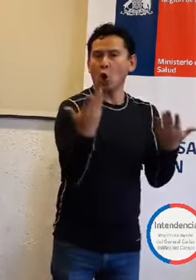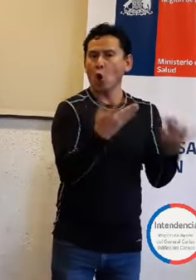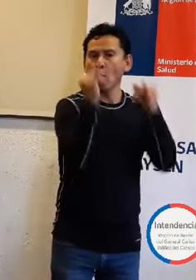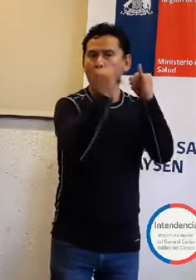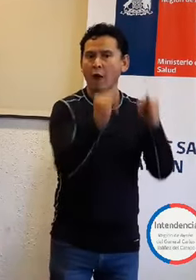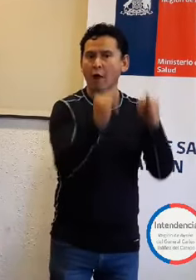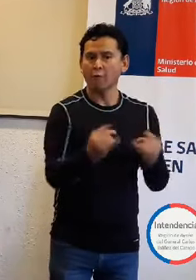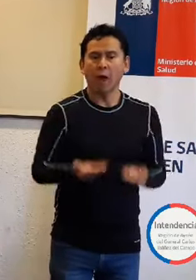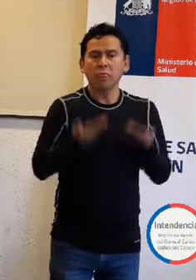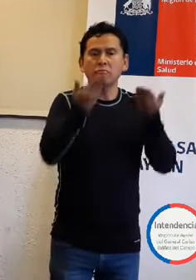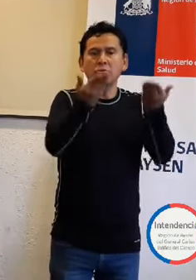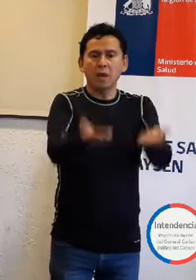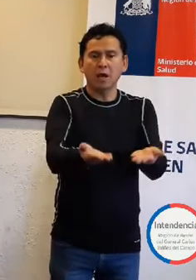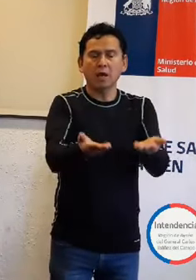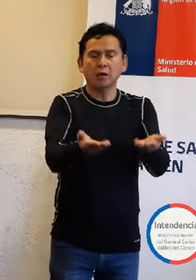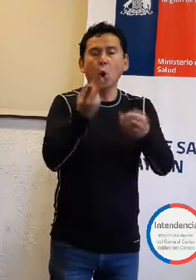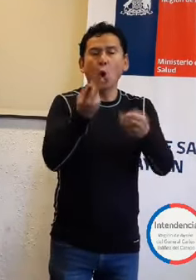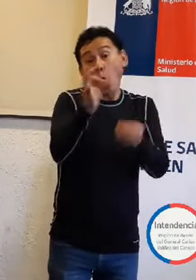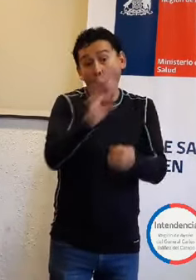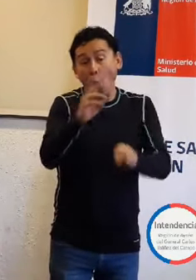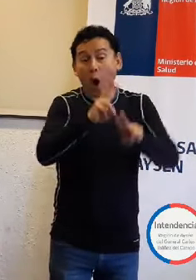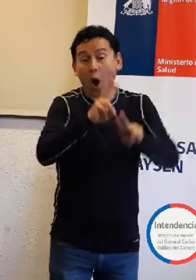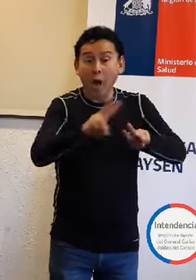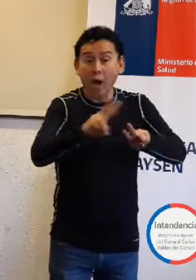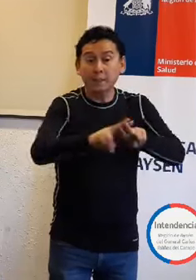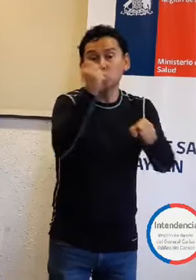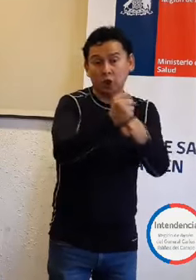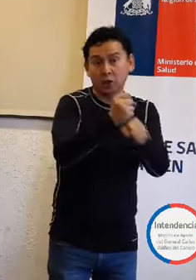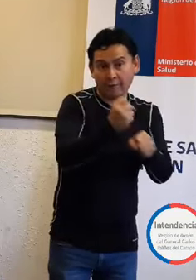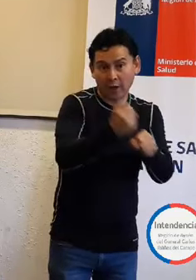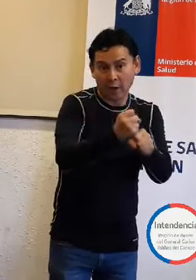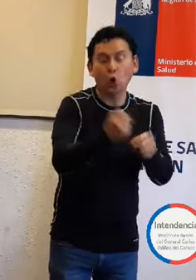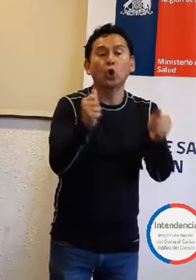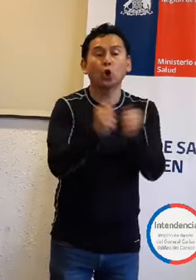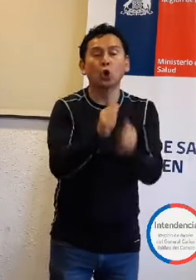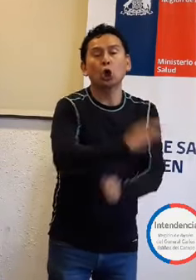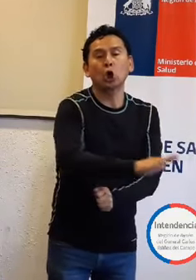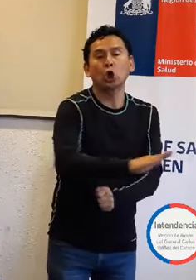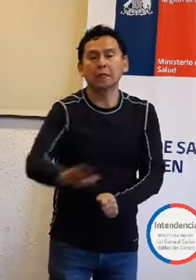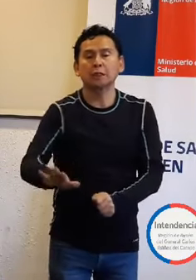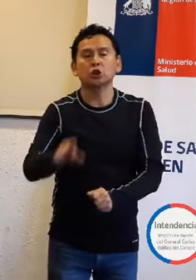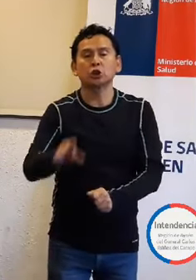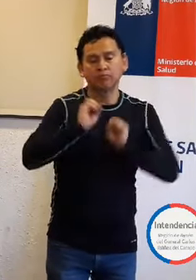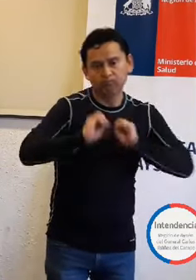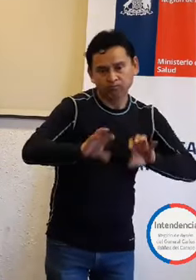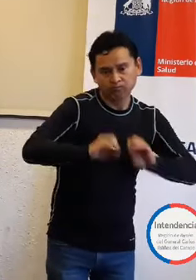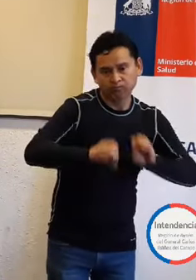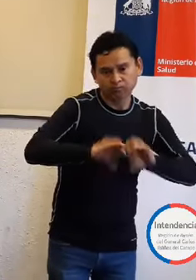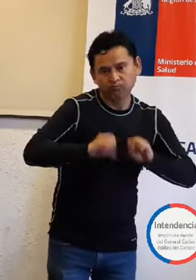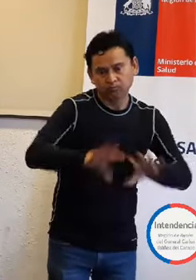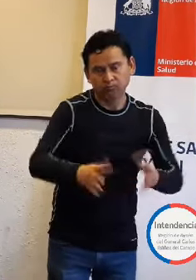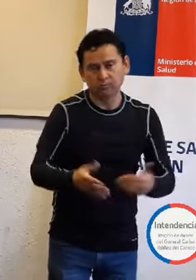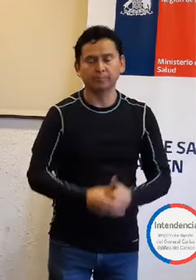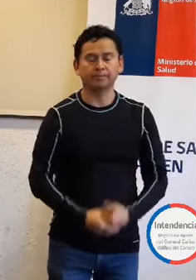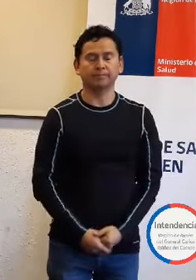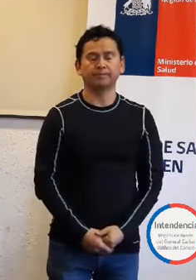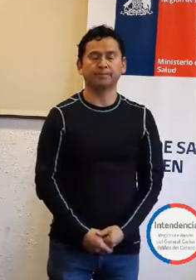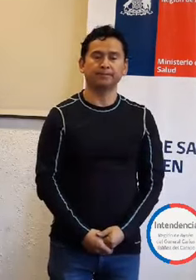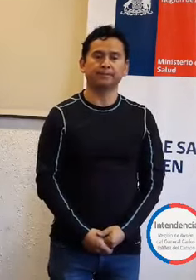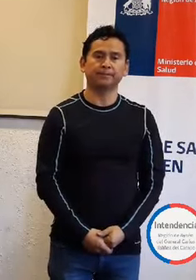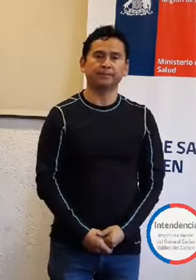entregando o haciendo el trabajo con sus niños para el aprendizaje que el grado respectivo requiere.